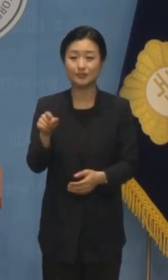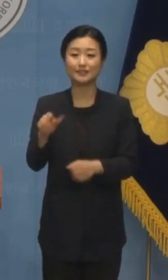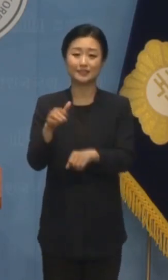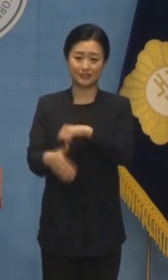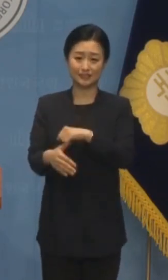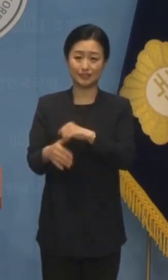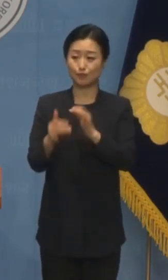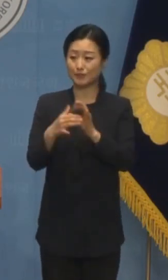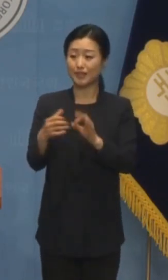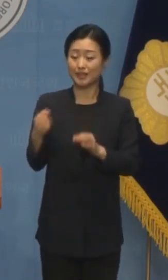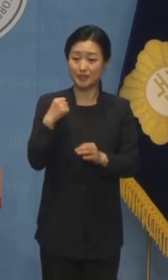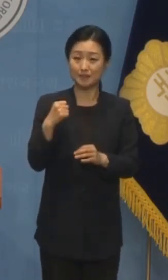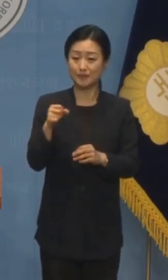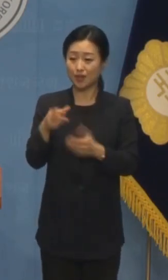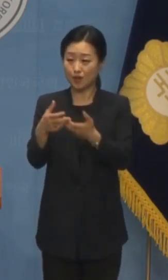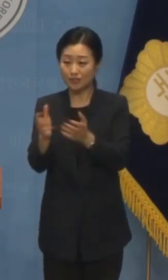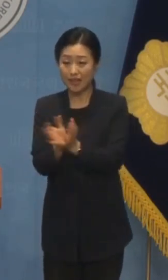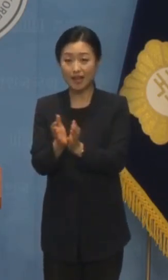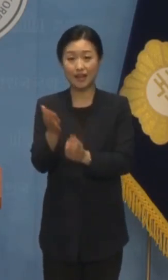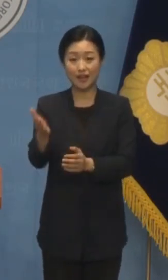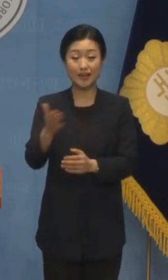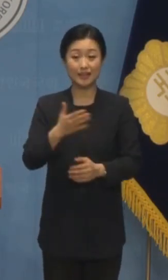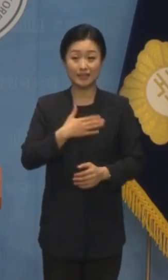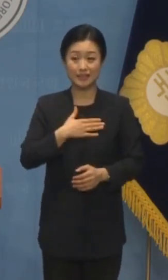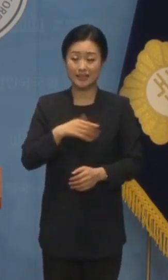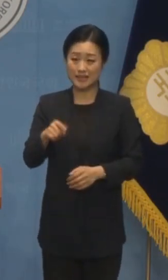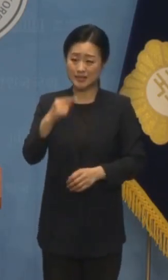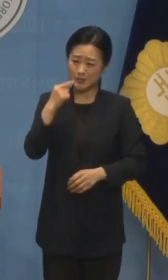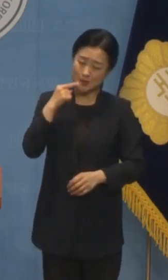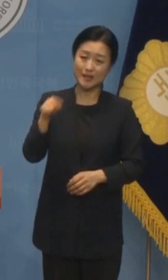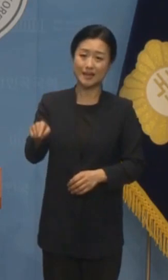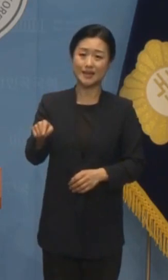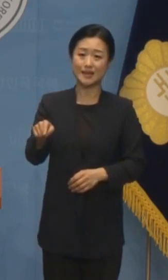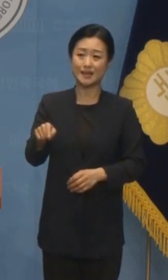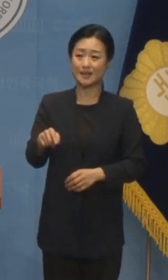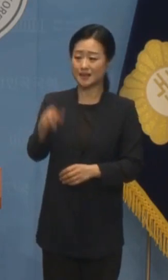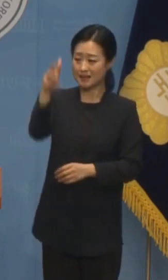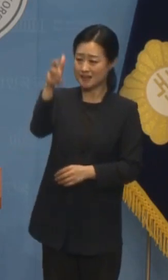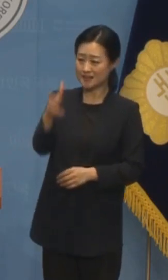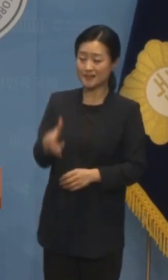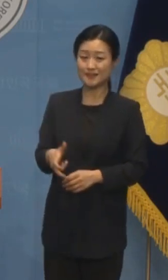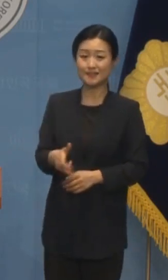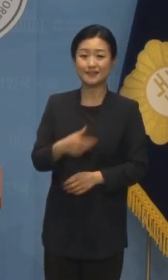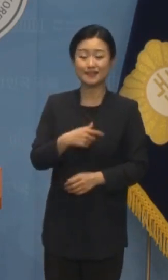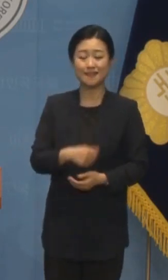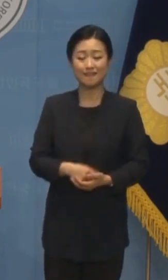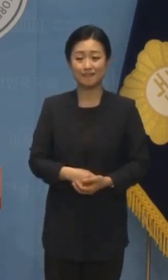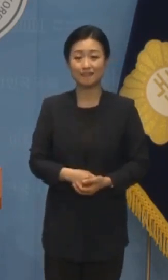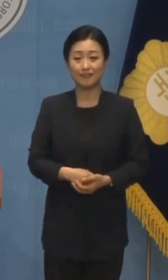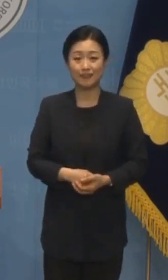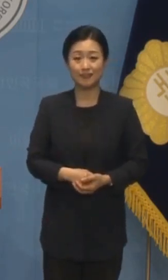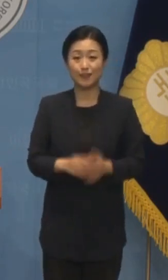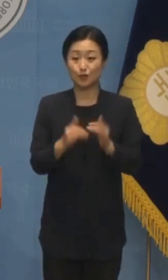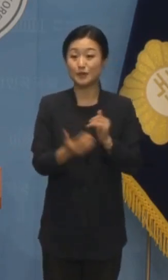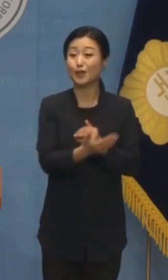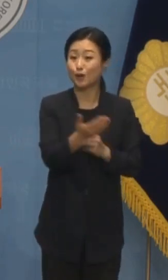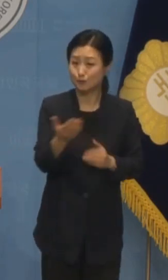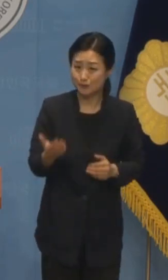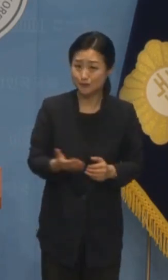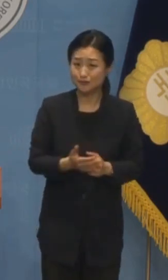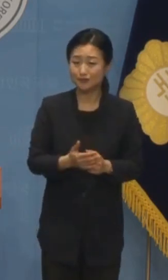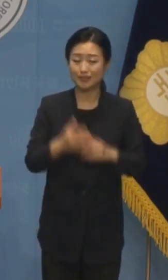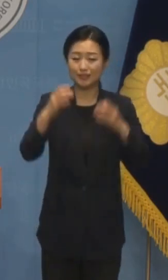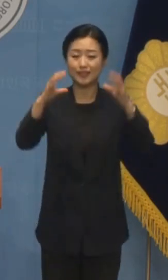하는 국민의힘과 집권 여당의 저 지독한 위선을 더 이상 지켜봐서는 안 됩니다. 국민 여러분,